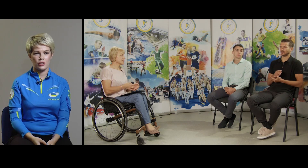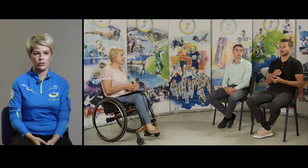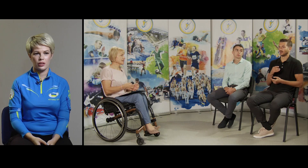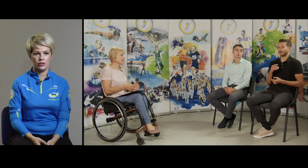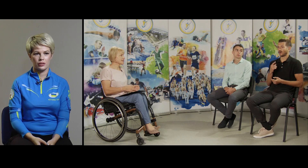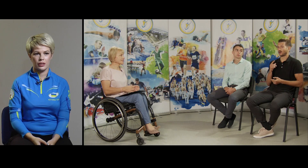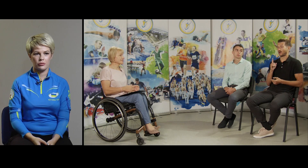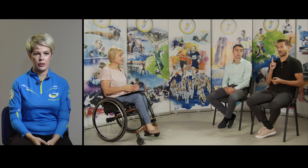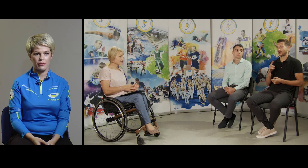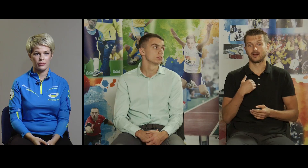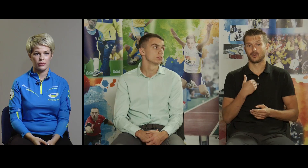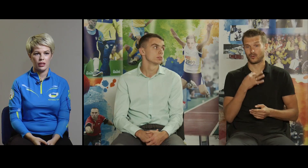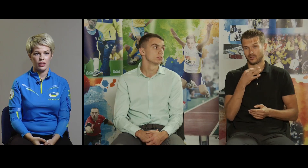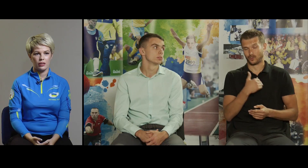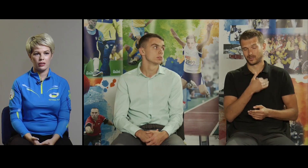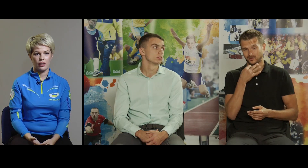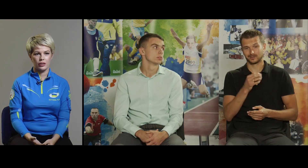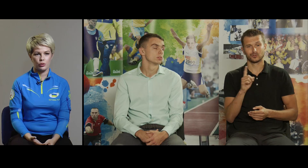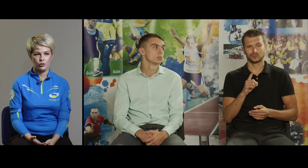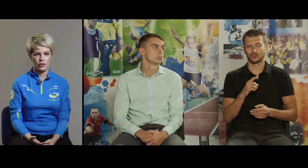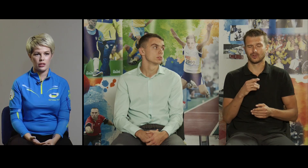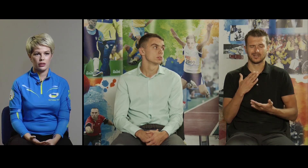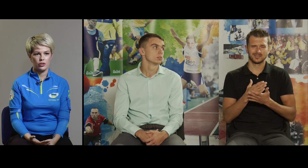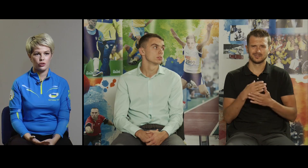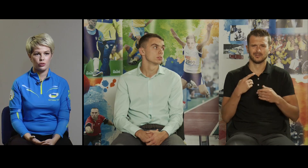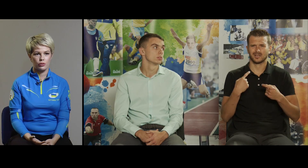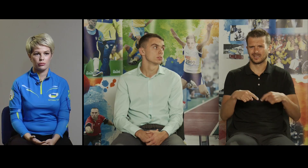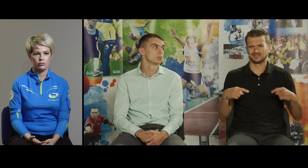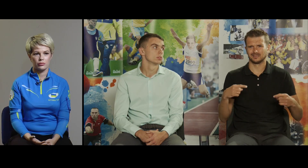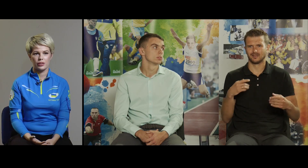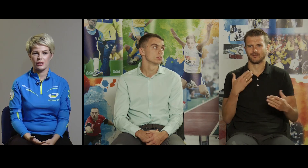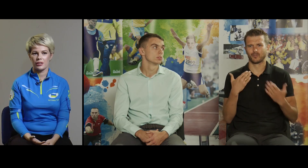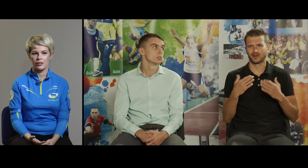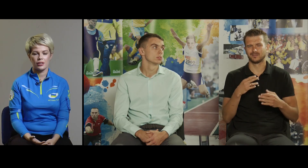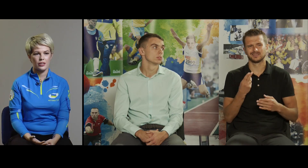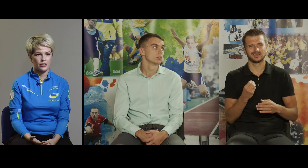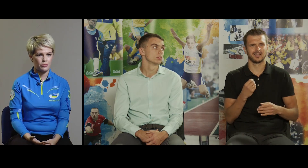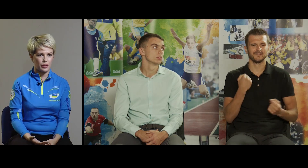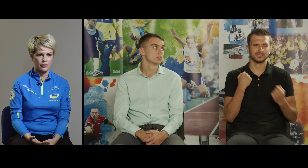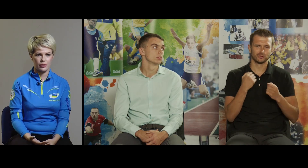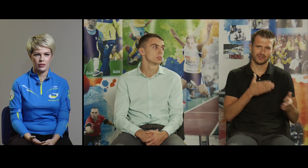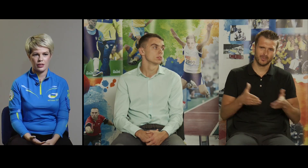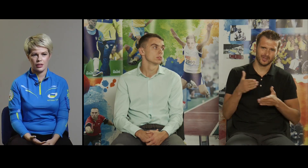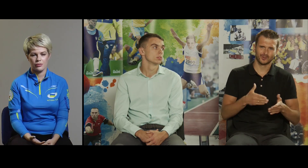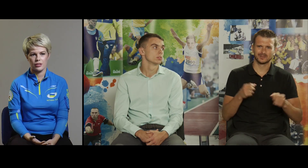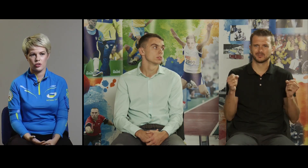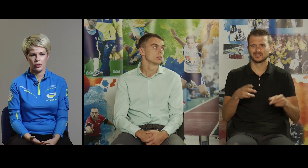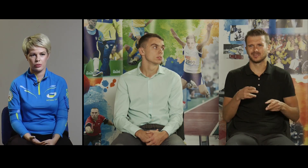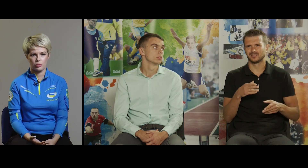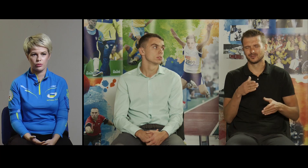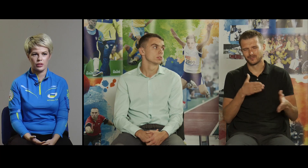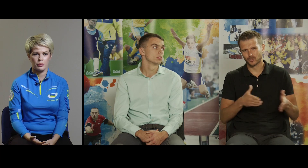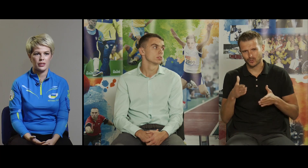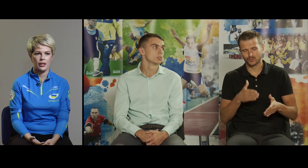Так, дійсно, є такі вправи. Але хочу сказати, що є різні вправи. Це